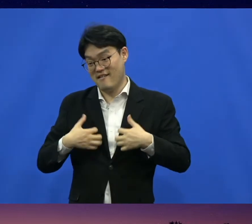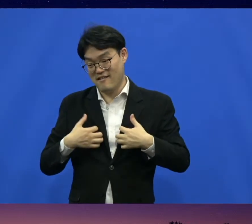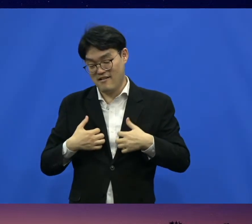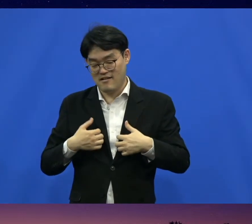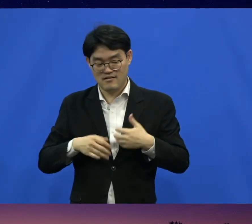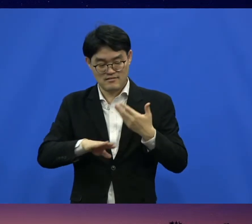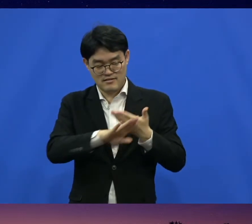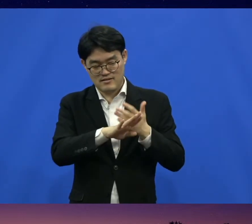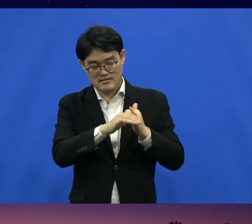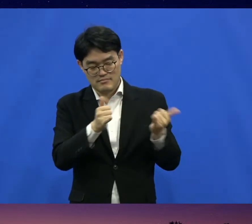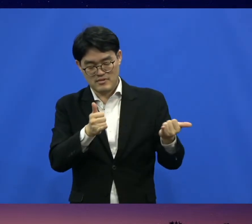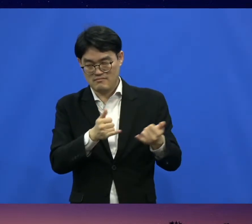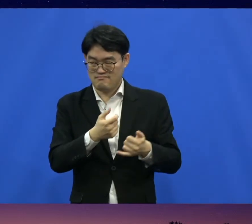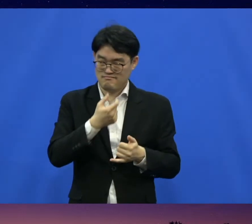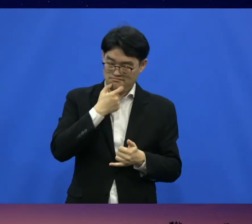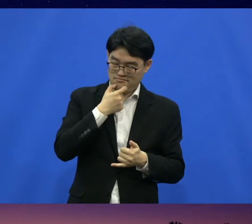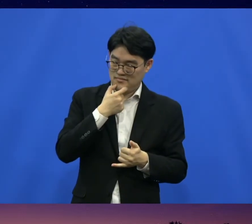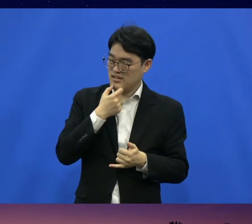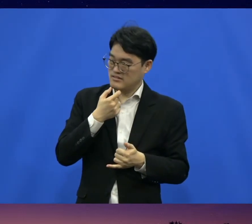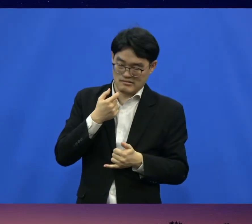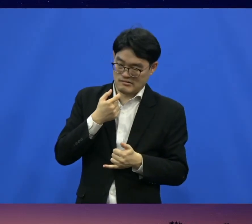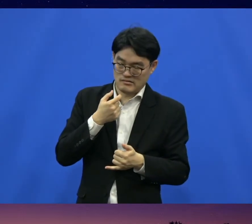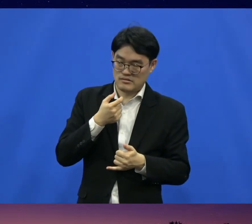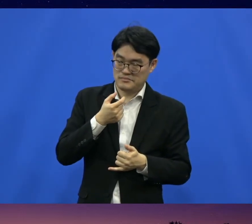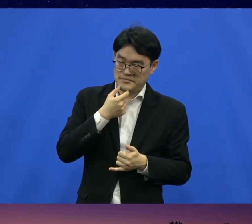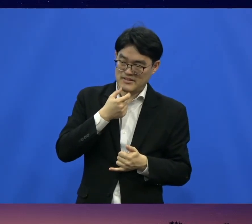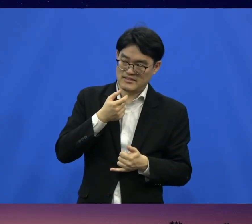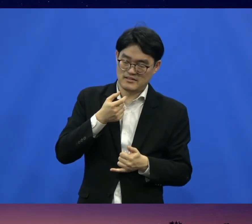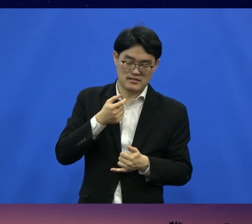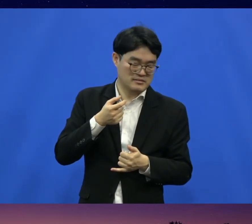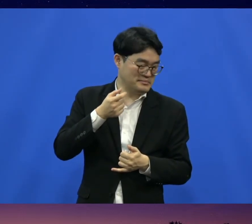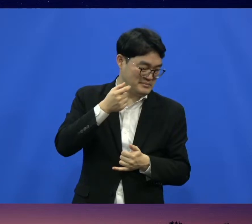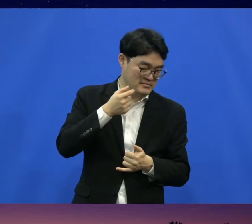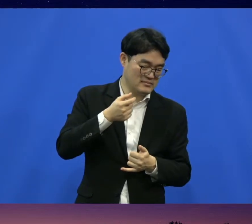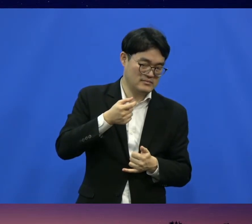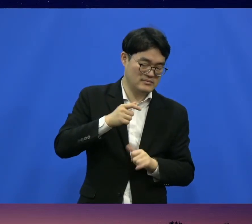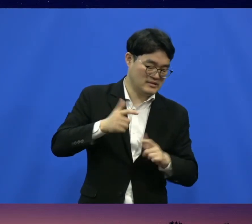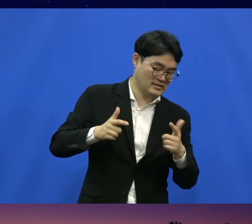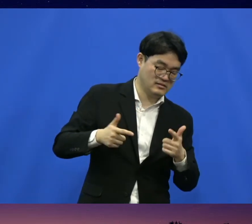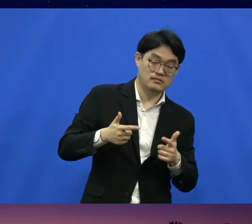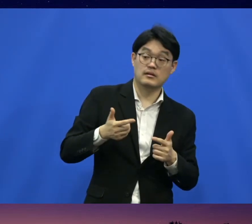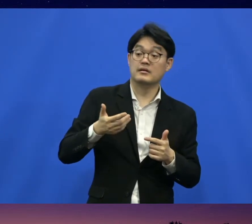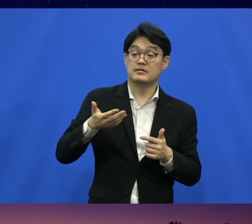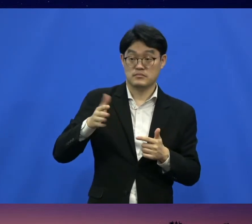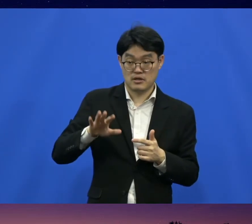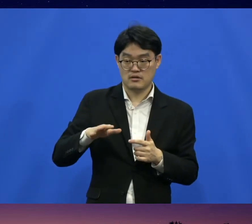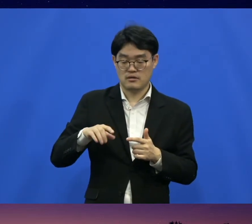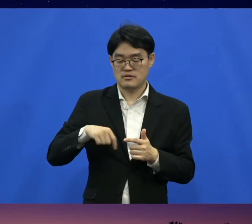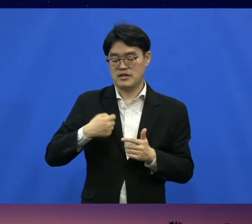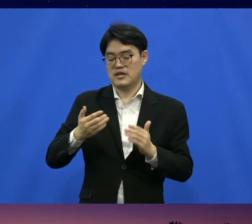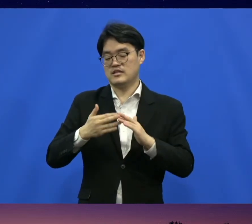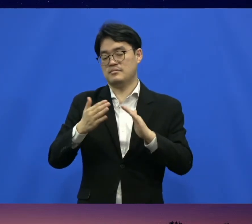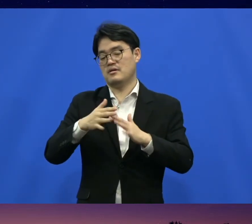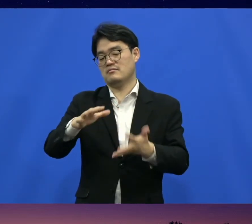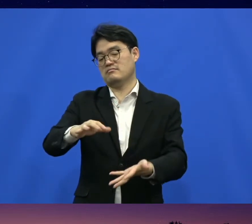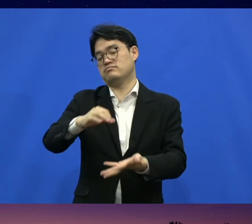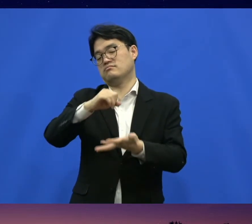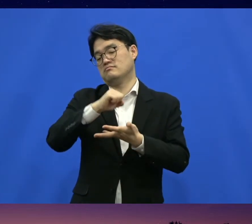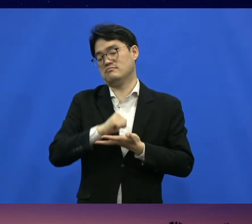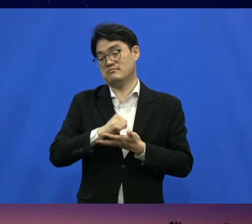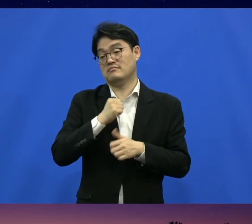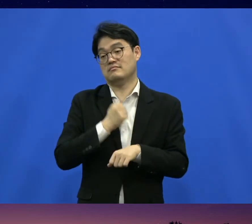남들이 기피하고 남들이 싫어하지만 그것을 기꺼이 자기의 집에 모셔드림으로 복을 받은